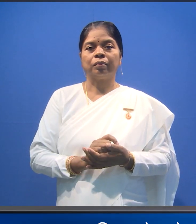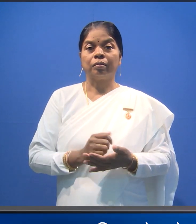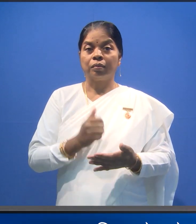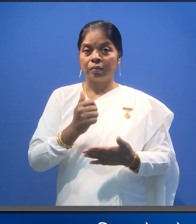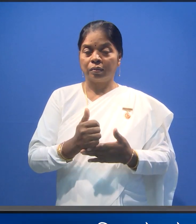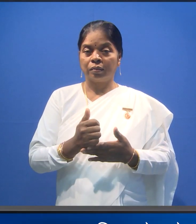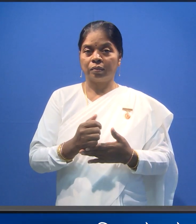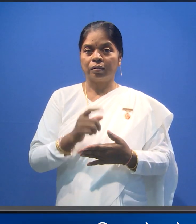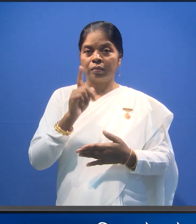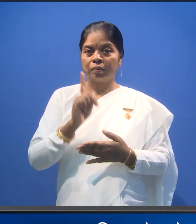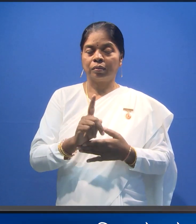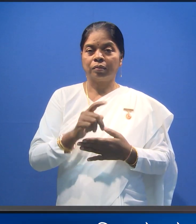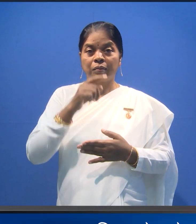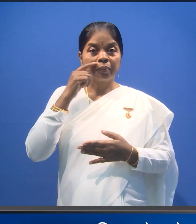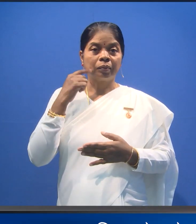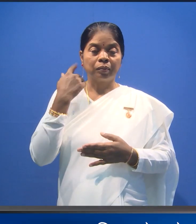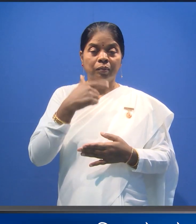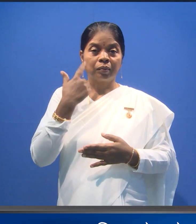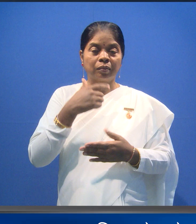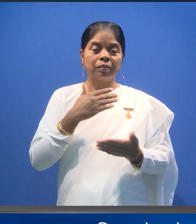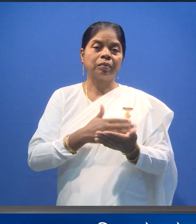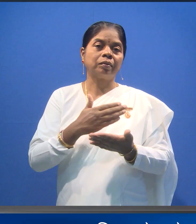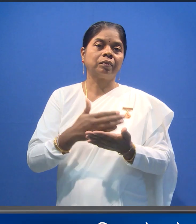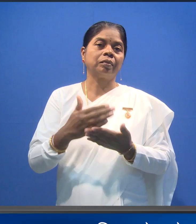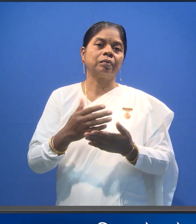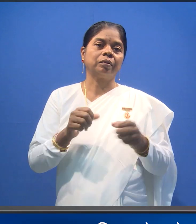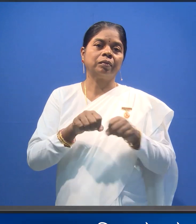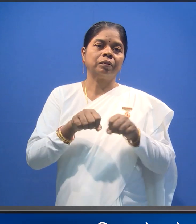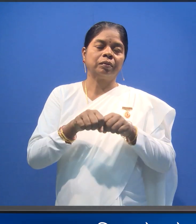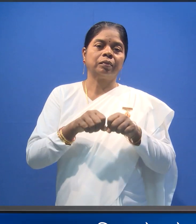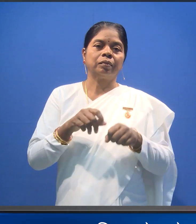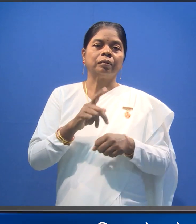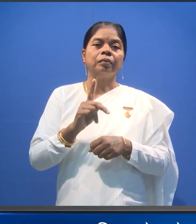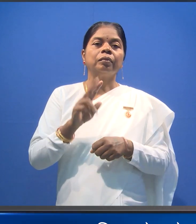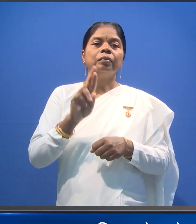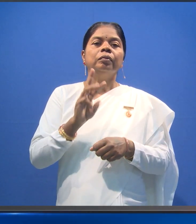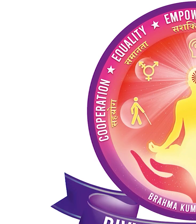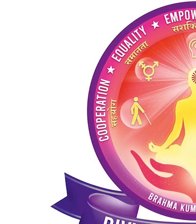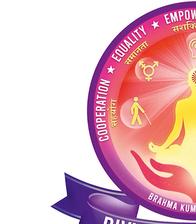नेतृत्व करणाऱ्या व्यक्तीला कोणकोणत्या समस्यांचा सामना करावा लागतो?